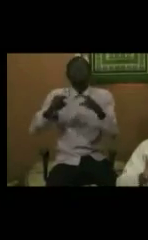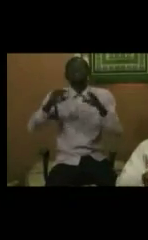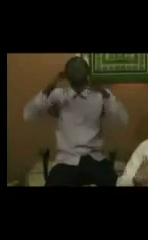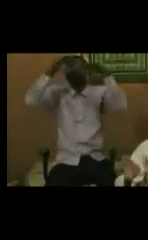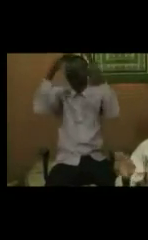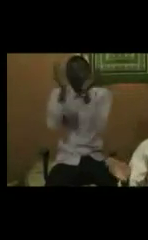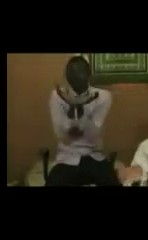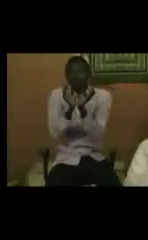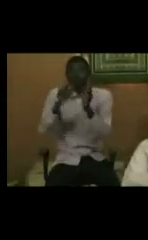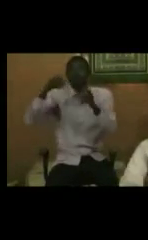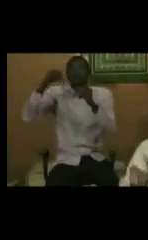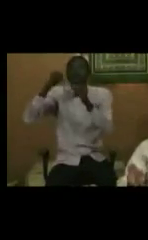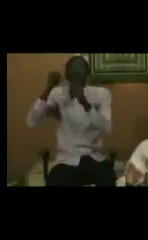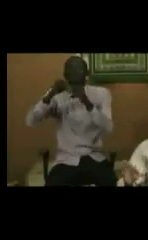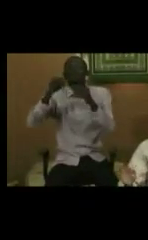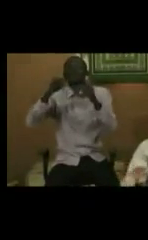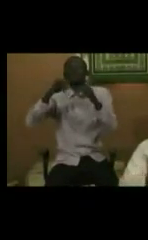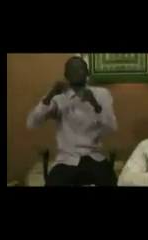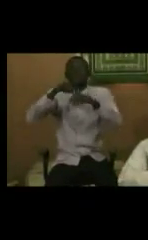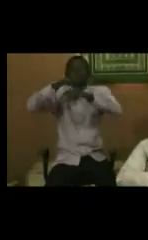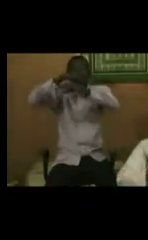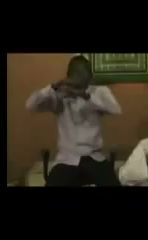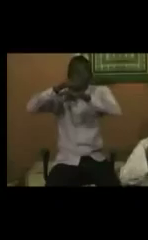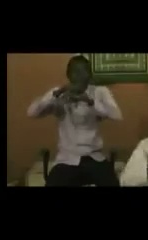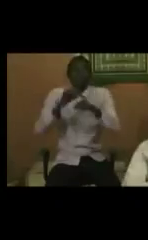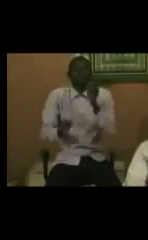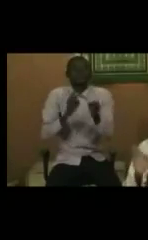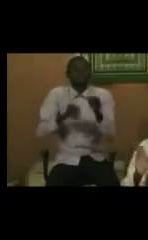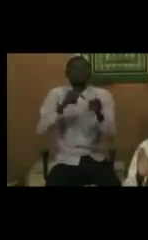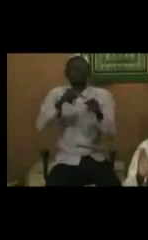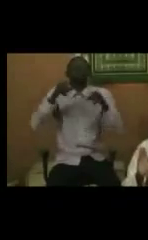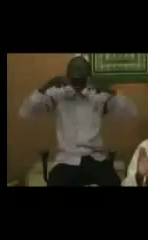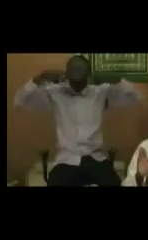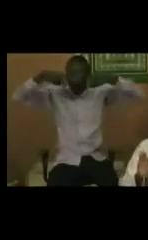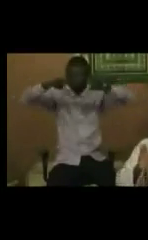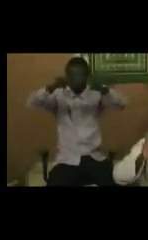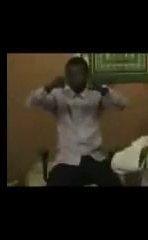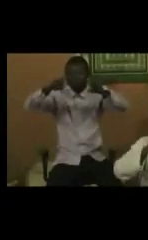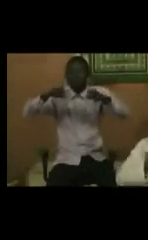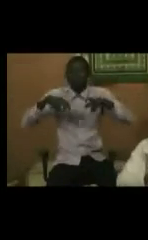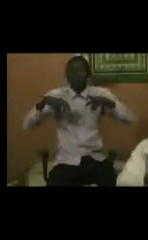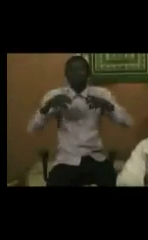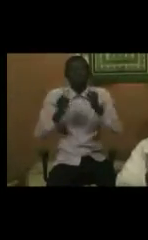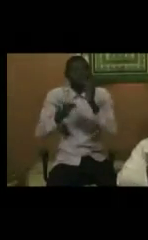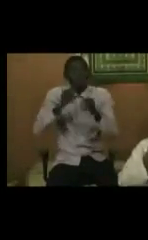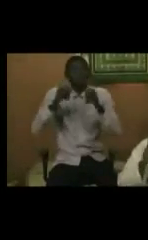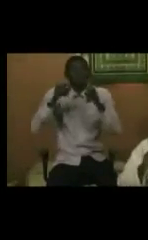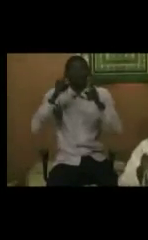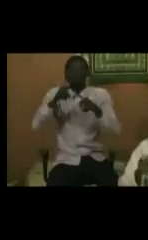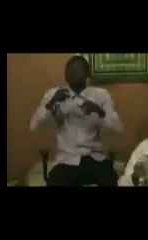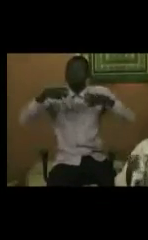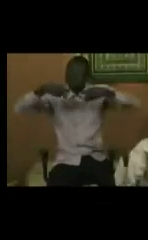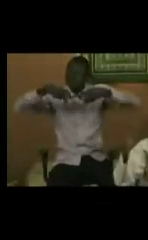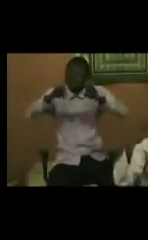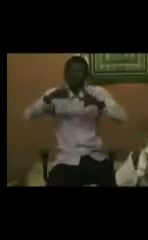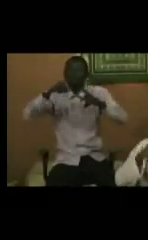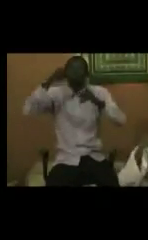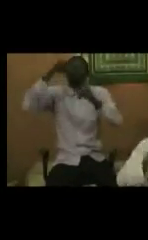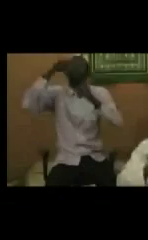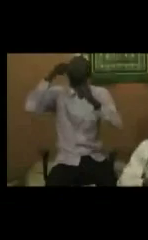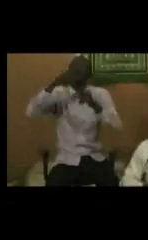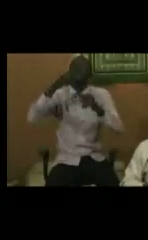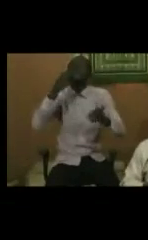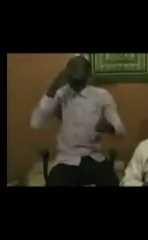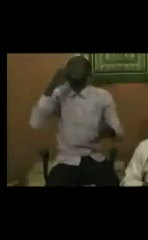keferi di olowo ni o ko di olowo ni o to ba ti le rin ajo in to wo rin ajo o ti leto lati di orun